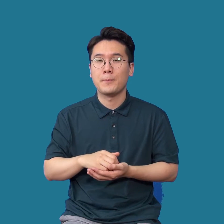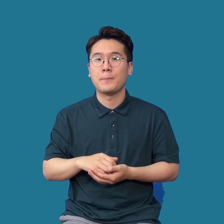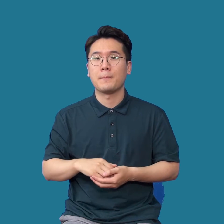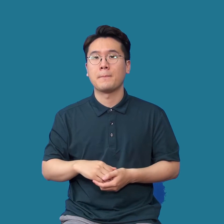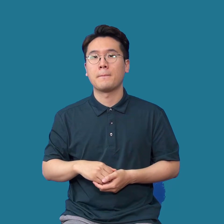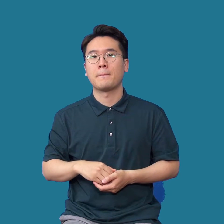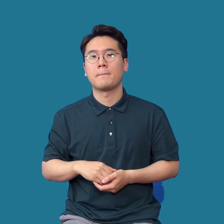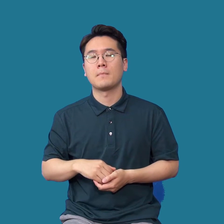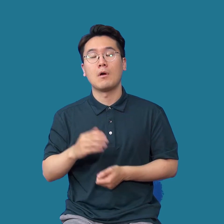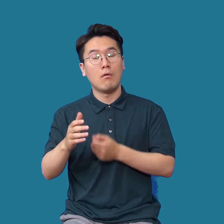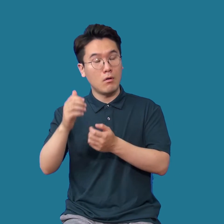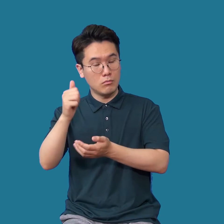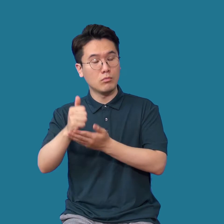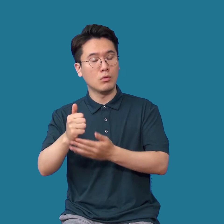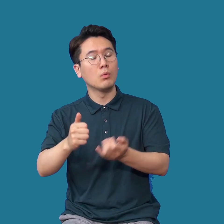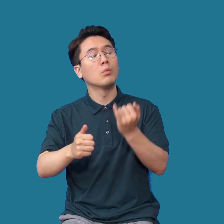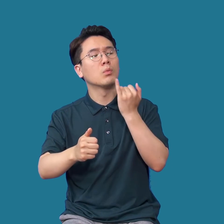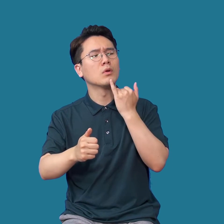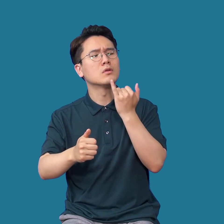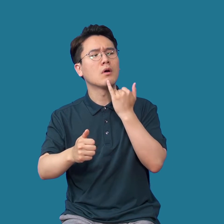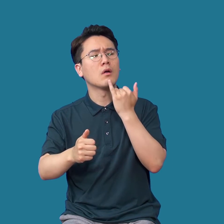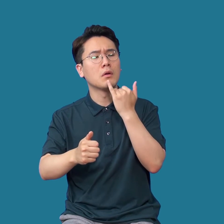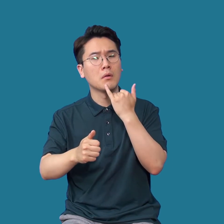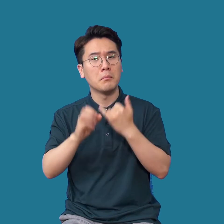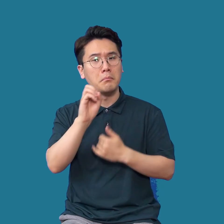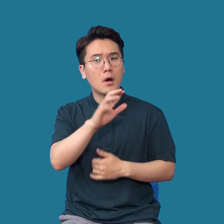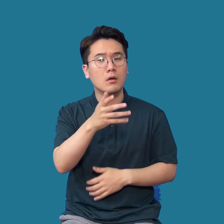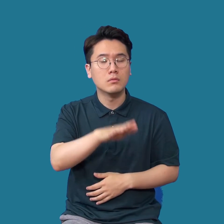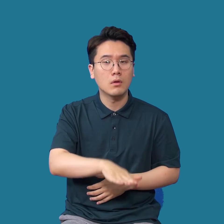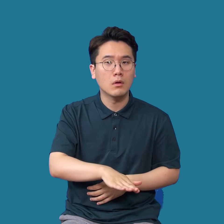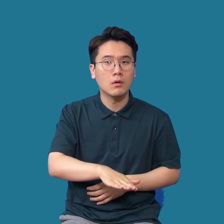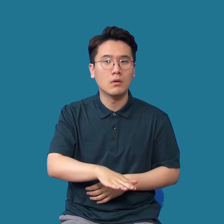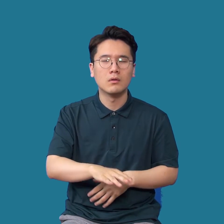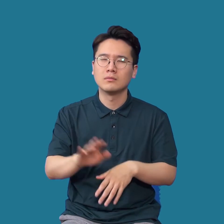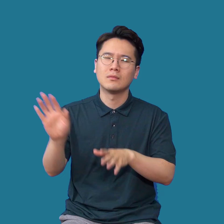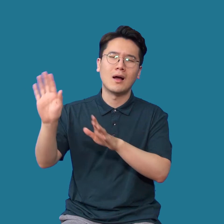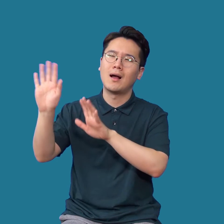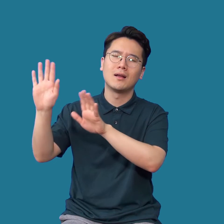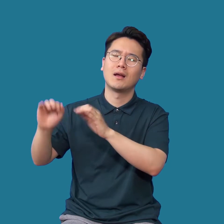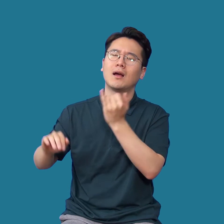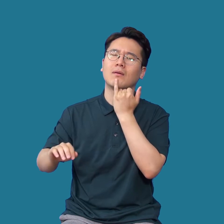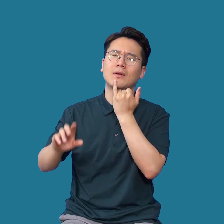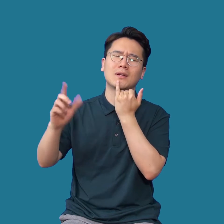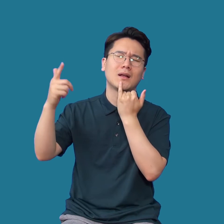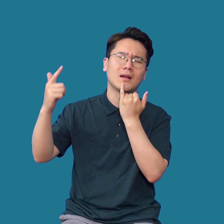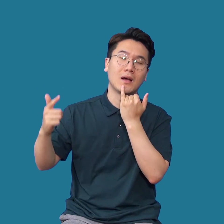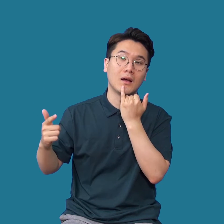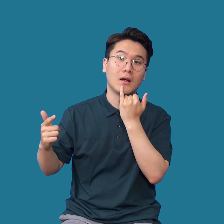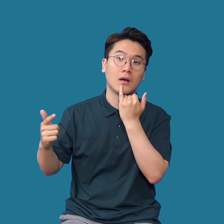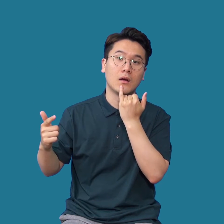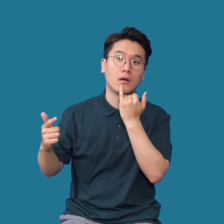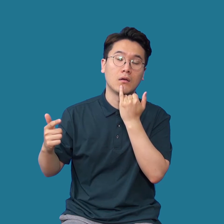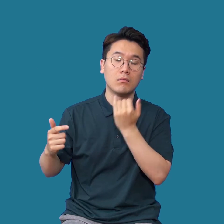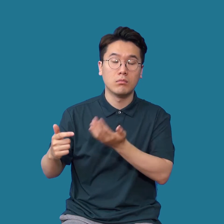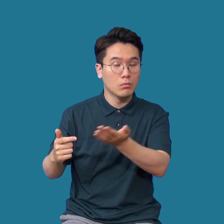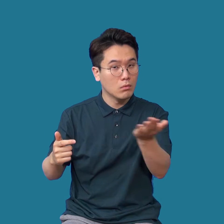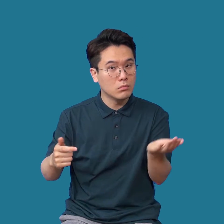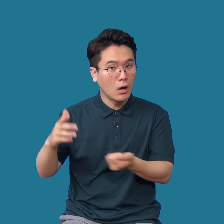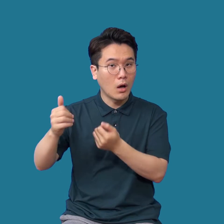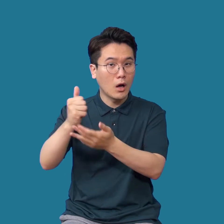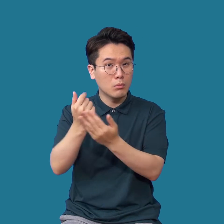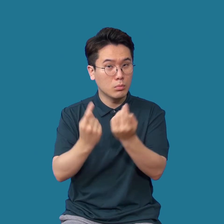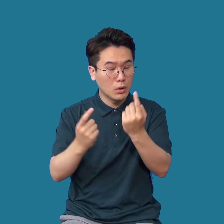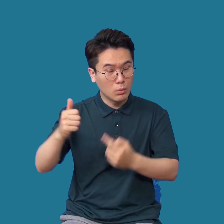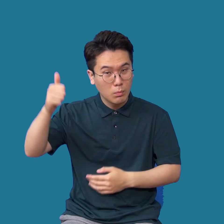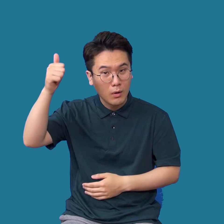하나님은 괜찮다고 하시는데 여러분은 안 괜찮다고 하십니까? 여러분이 하나님보다 더 높으십니까?